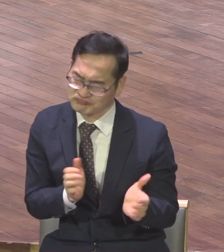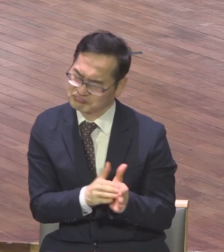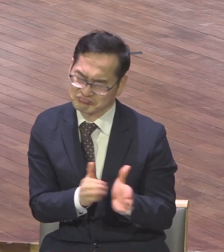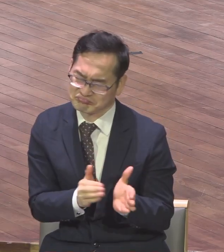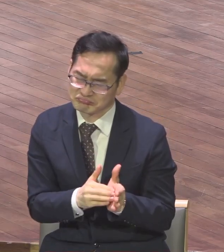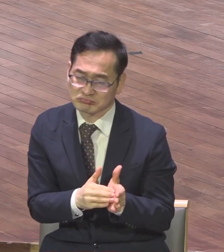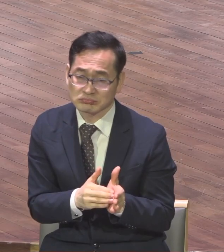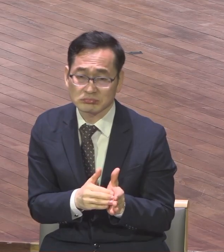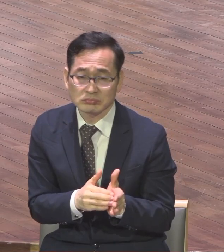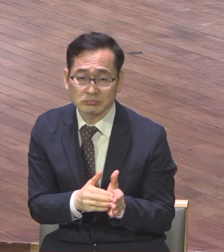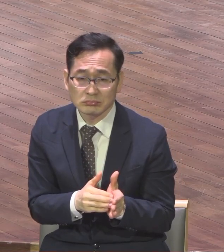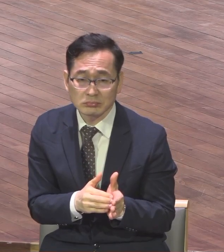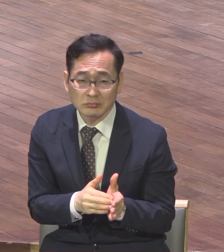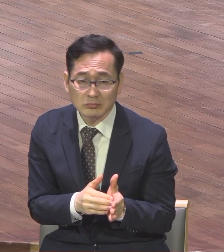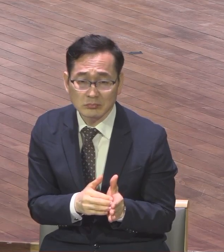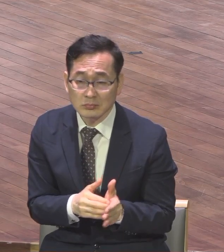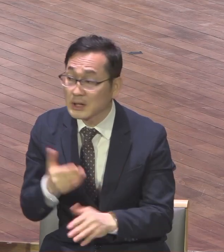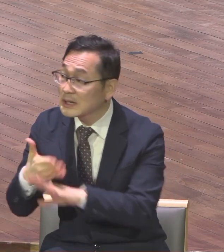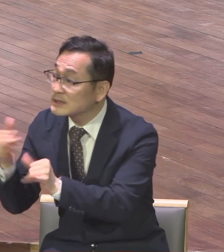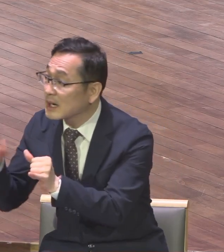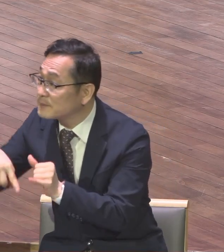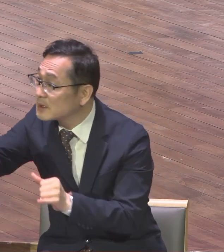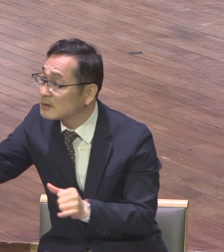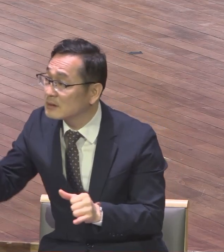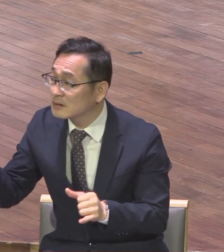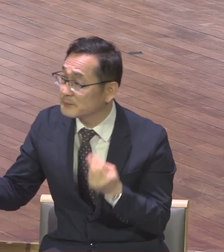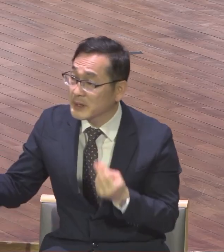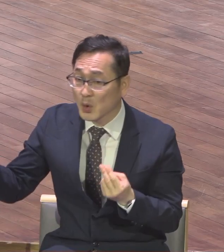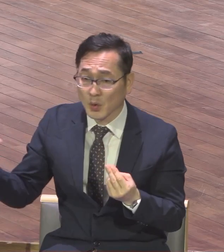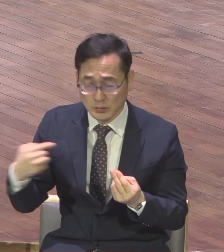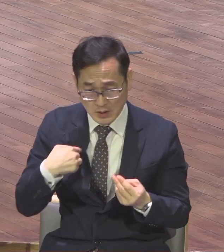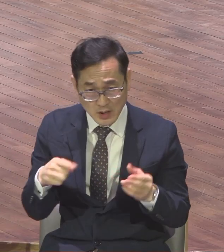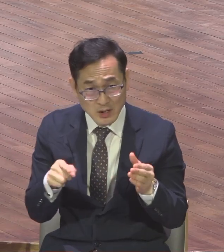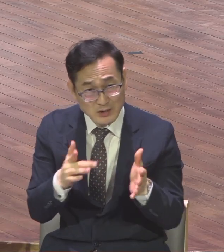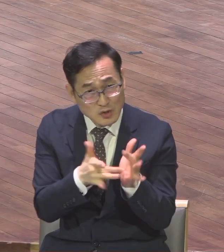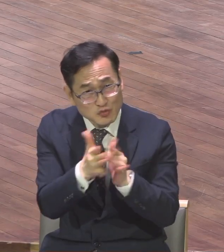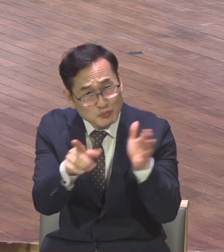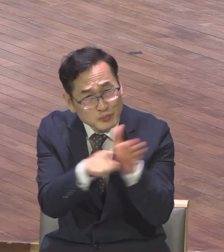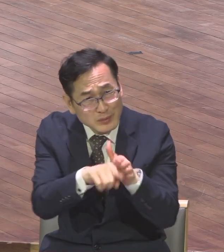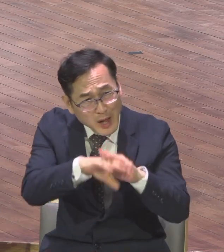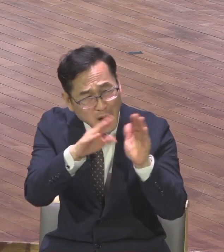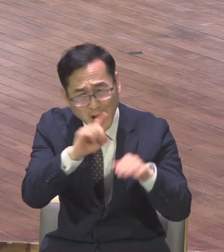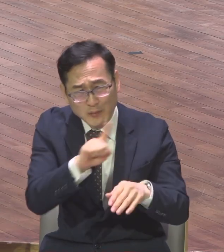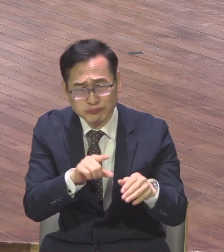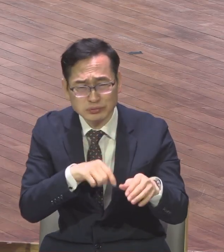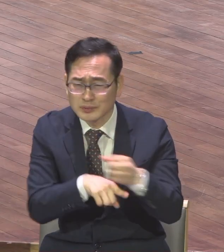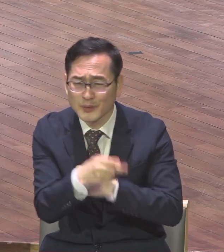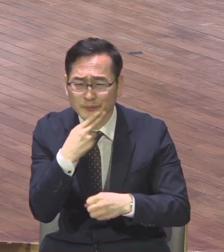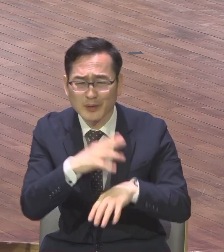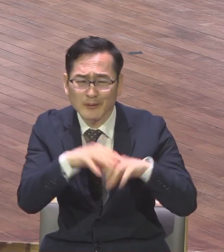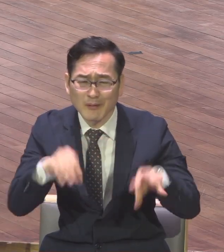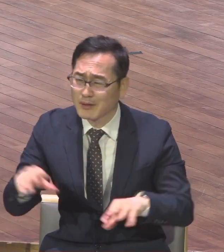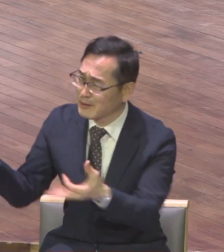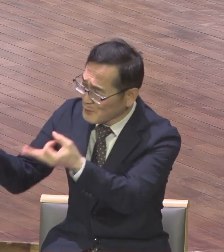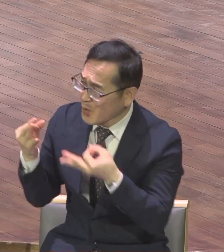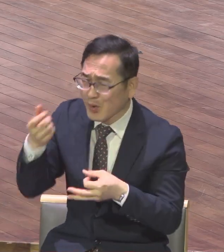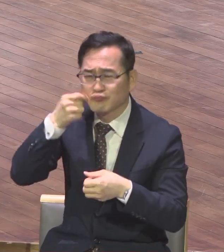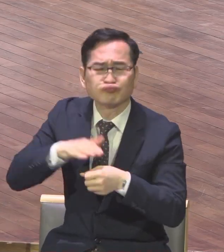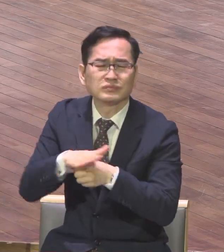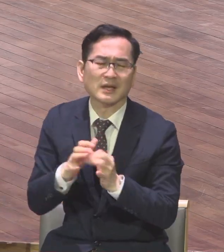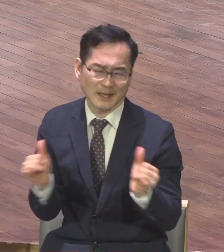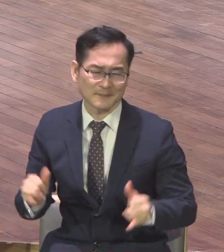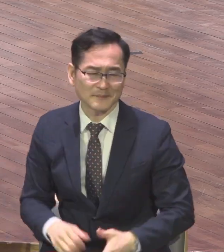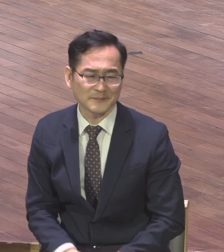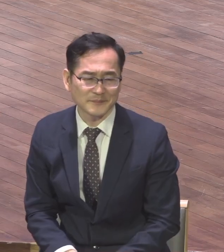삶뿐이면 모든 사람 가운데 우리가 더욱 불쌍한 자이리라. 불쌍한 자.